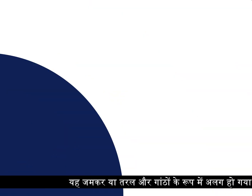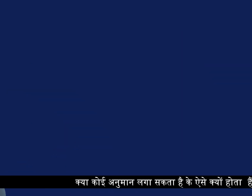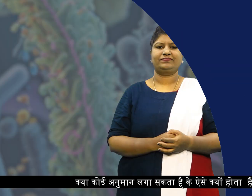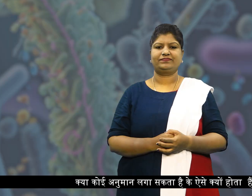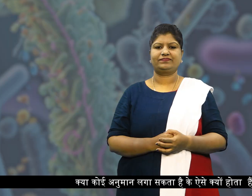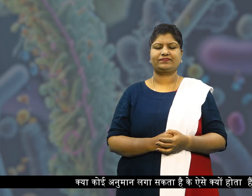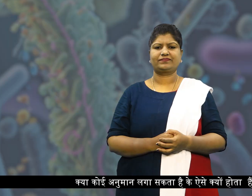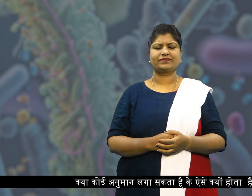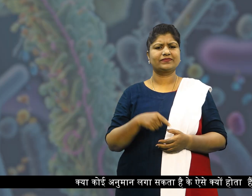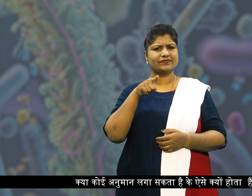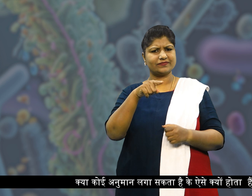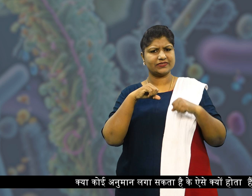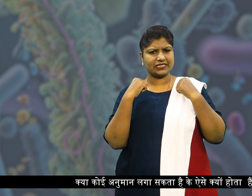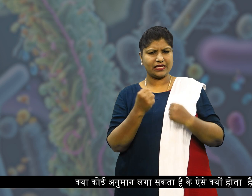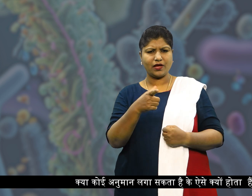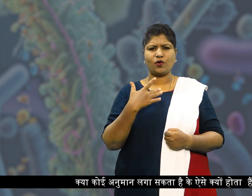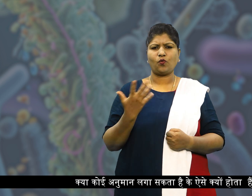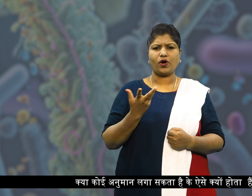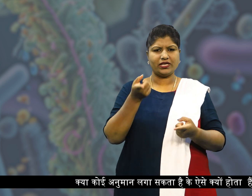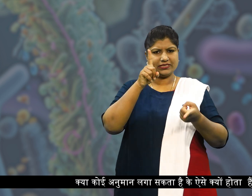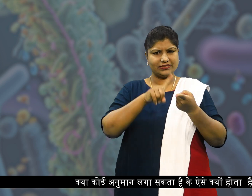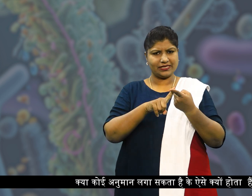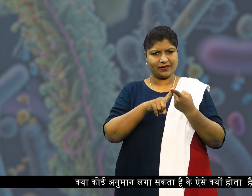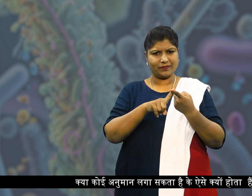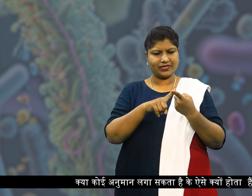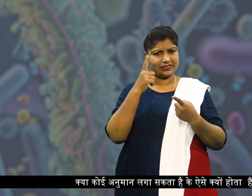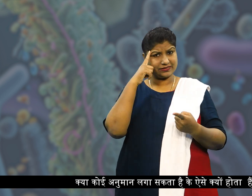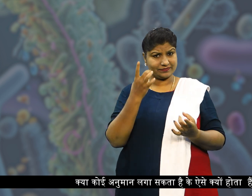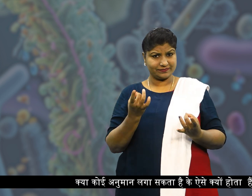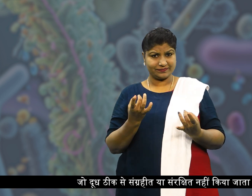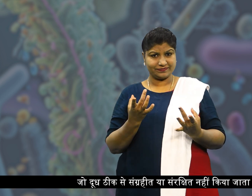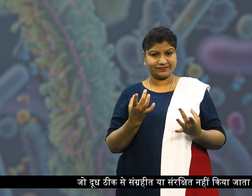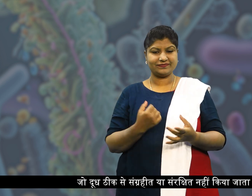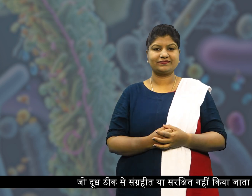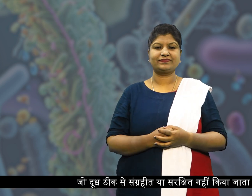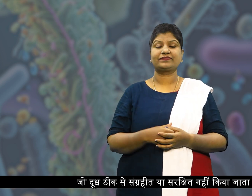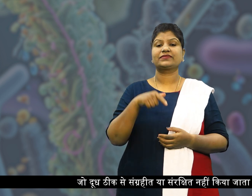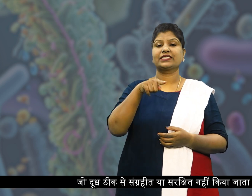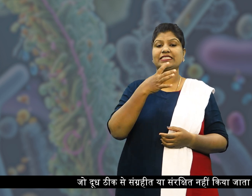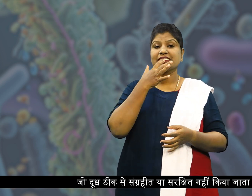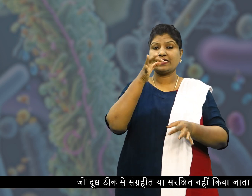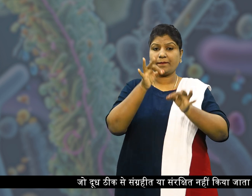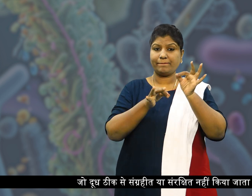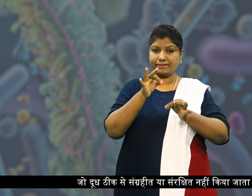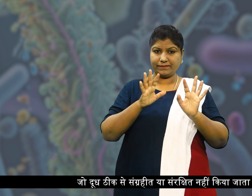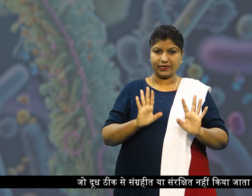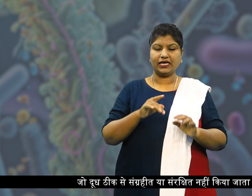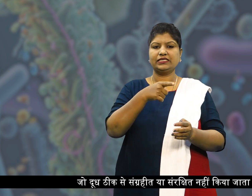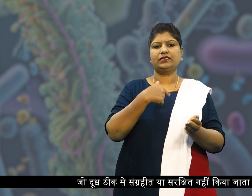क्या कोई अनुमान लगा सकता है कि ऐसे क्यों होता है? जो दूध ठीक से संग्रहित या